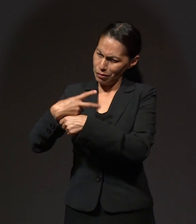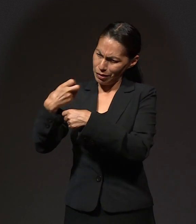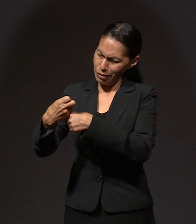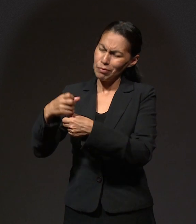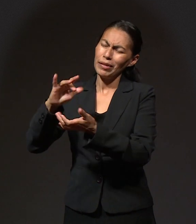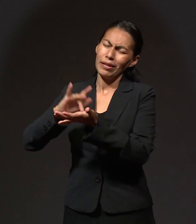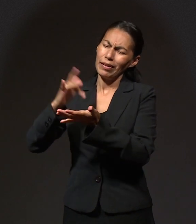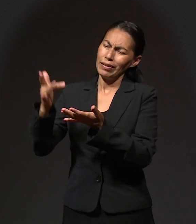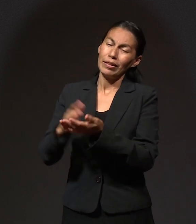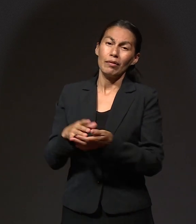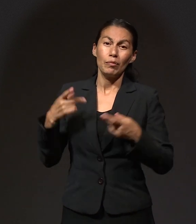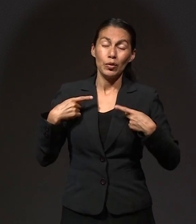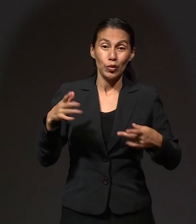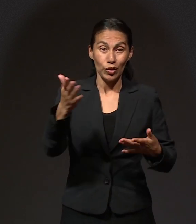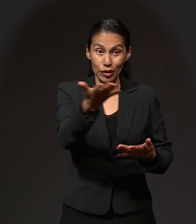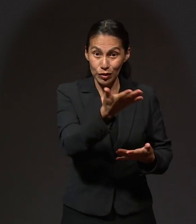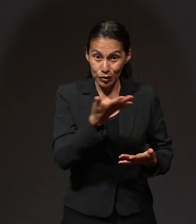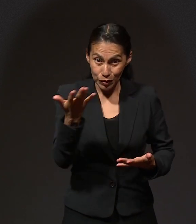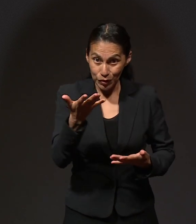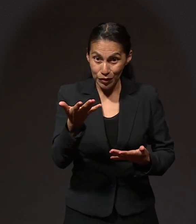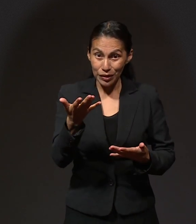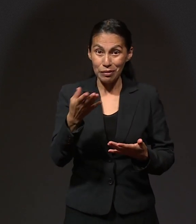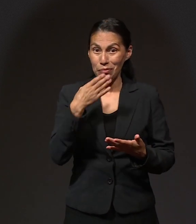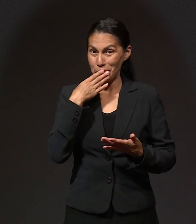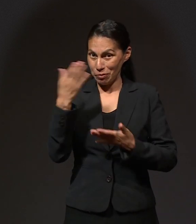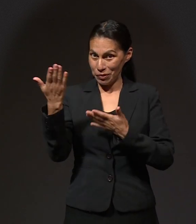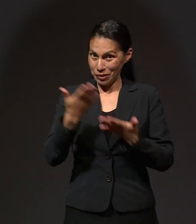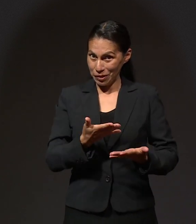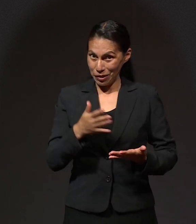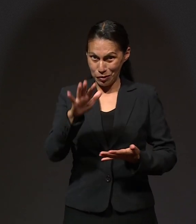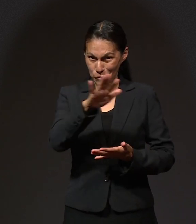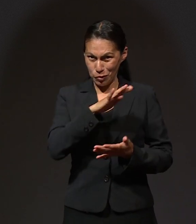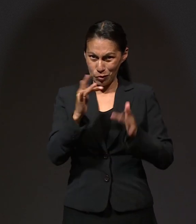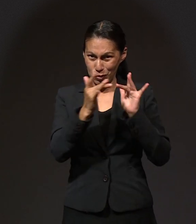a toda la teleaudiencia que está siguiendo este programa. Pastor,